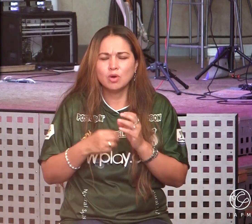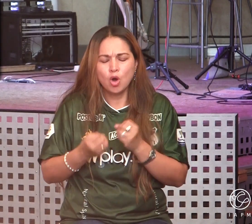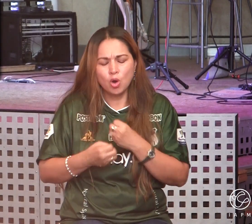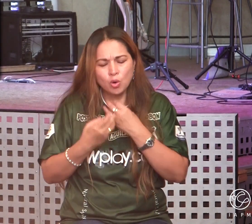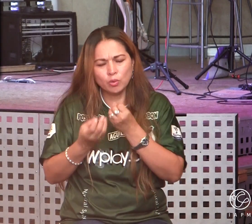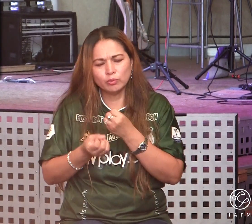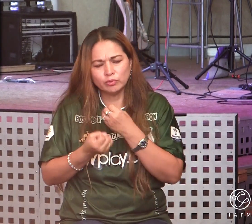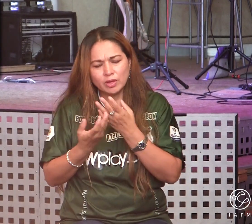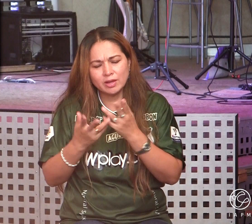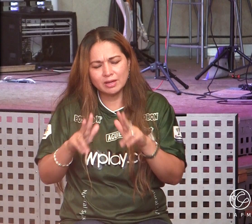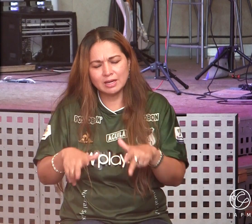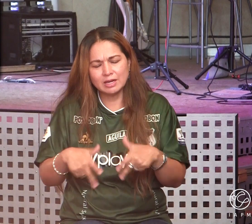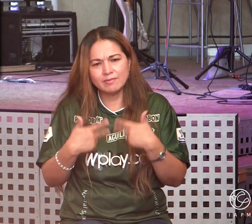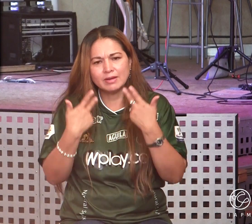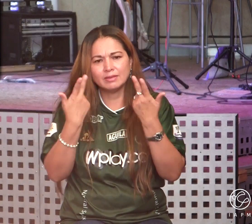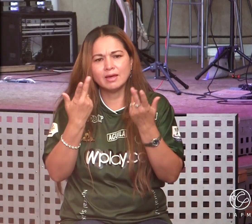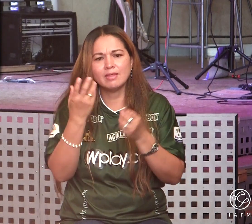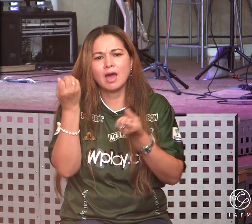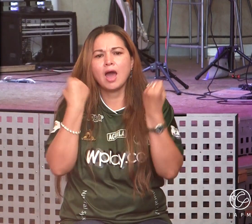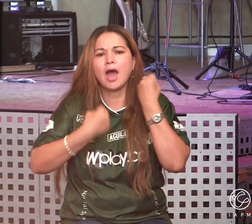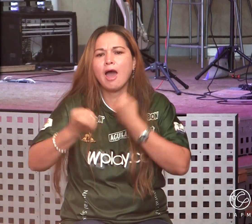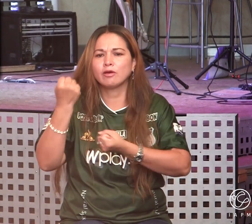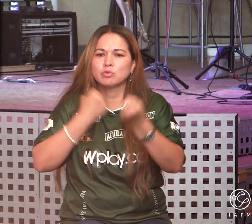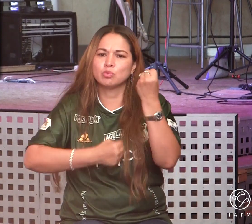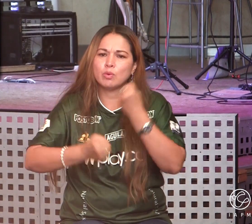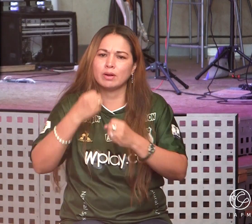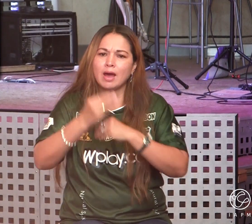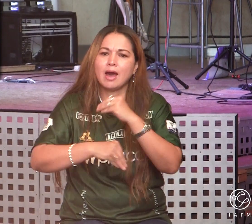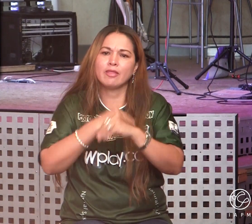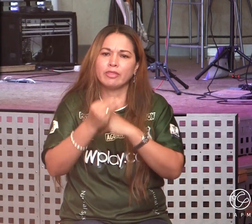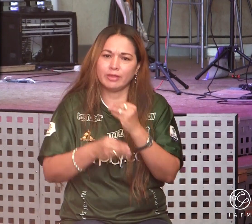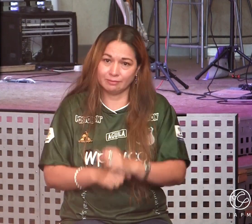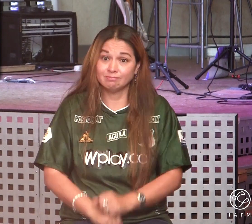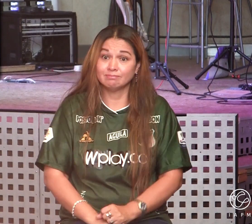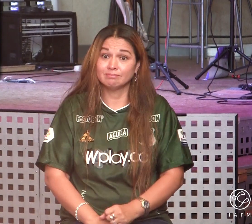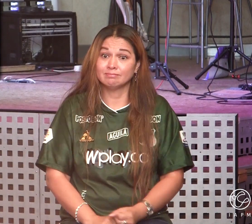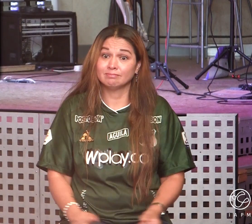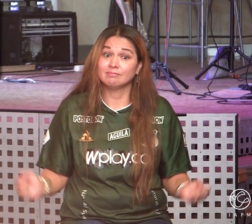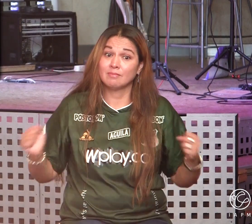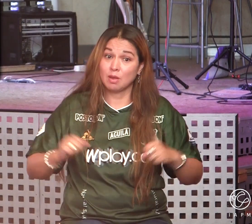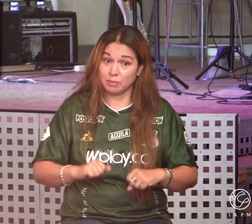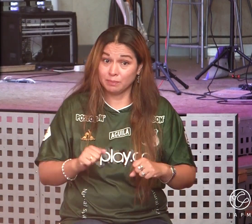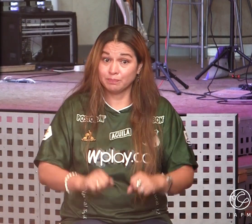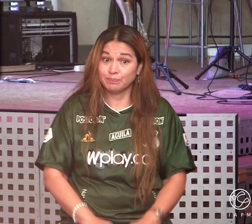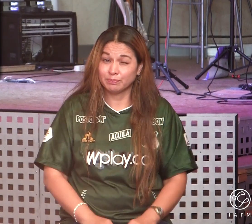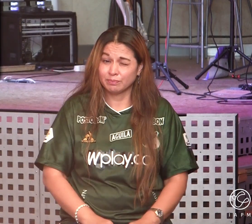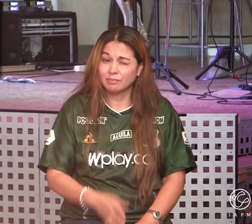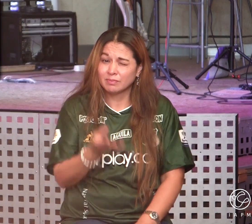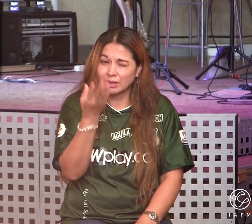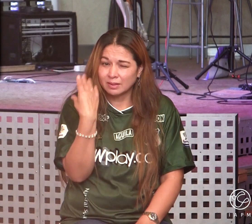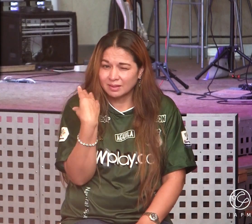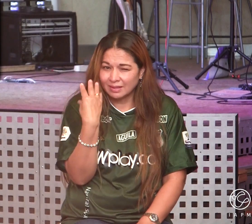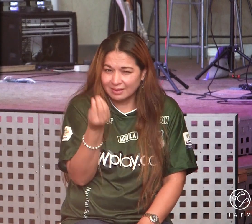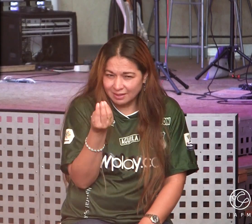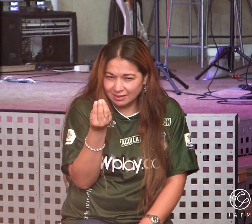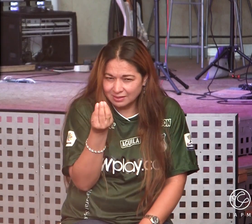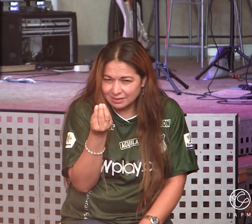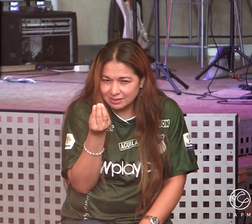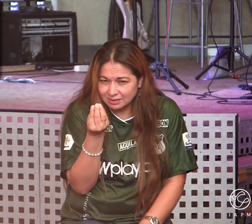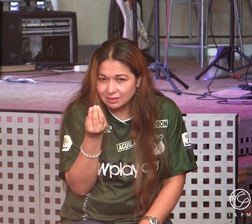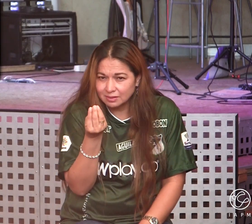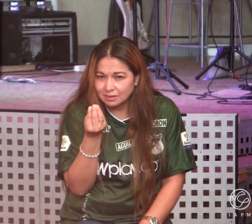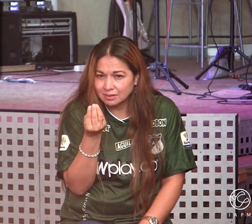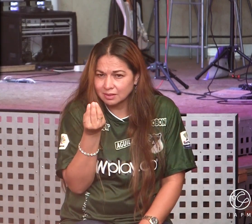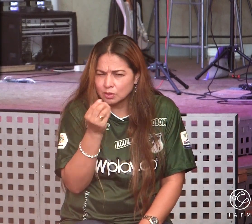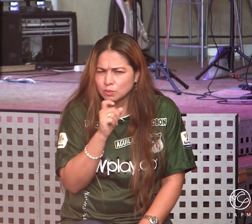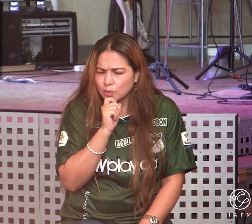definir lo que te estoy diciendo. ¿Alguien puede decirme amén? ¿Me está siguiendo hasta aquí? Dios